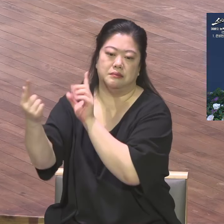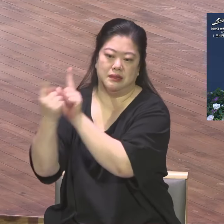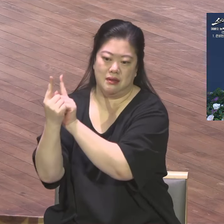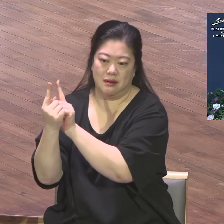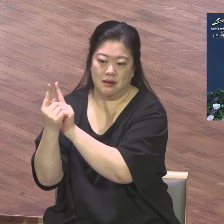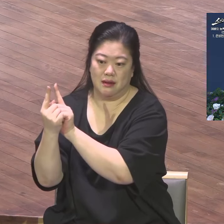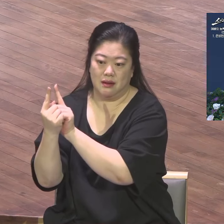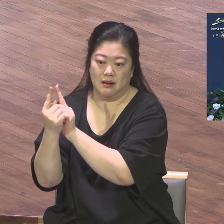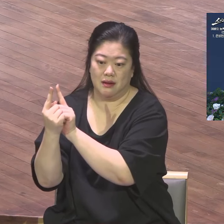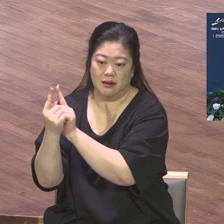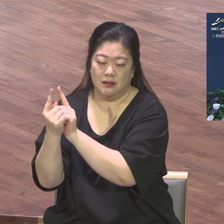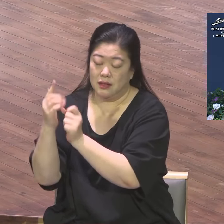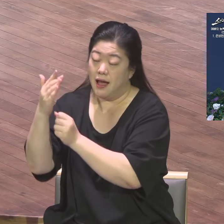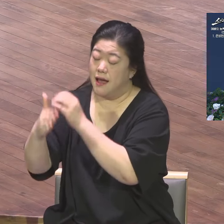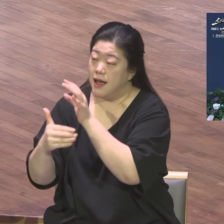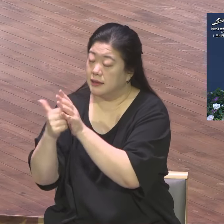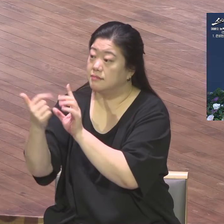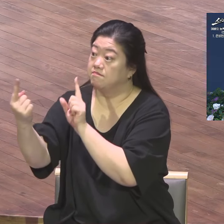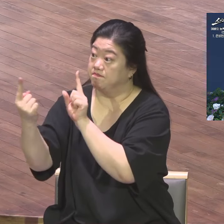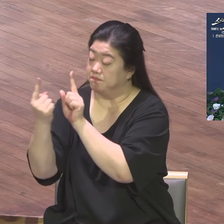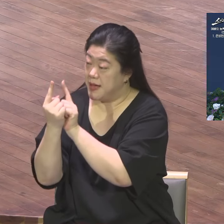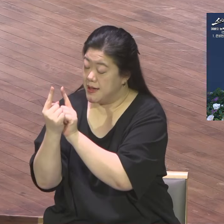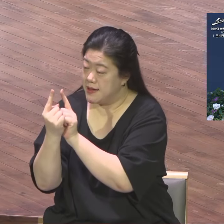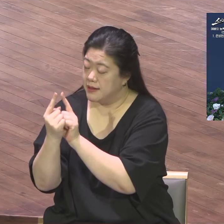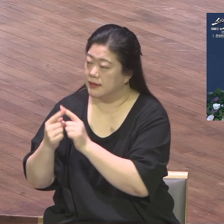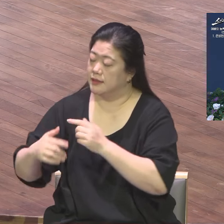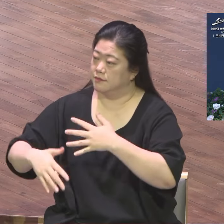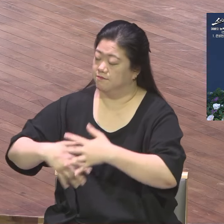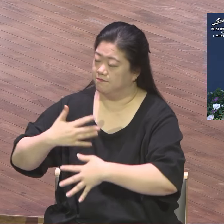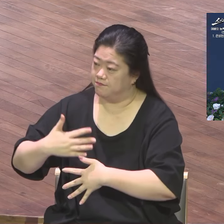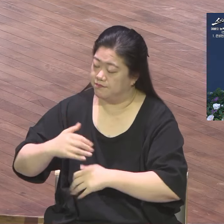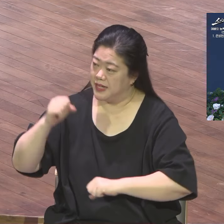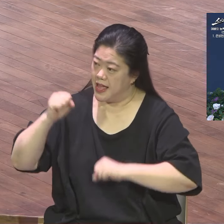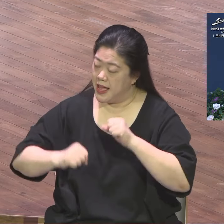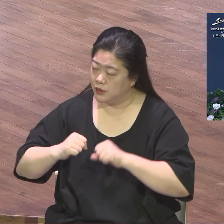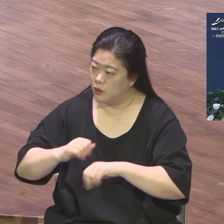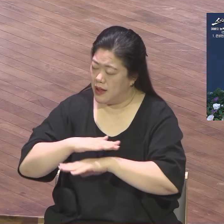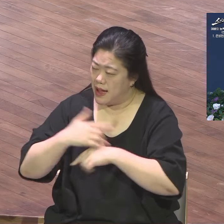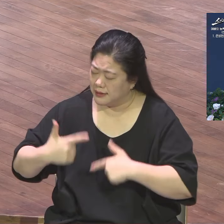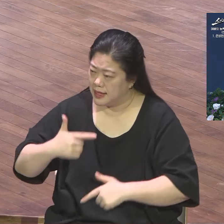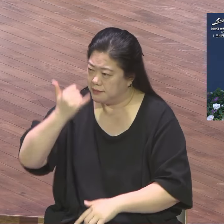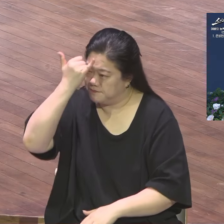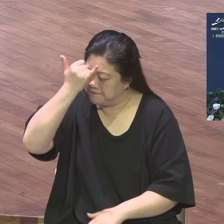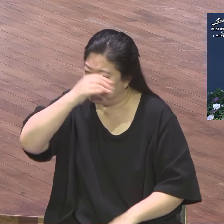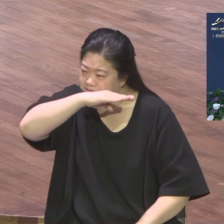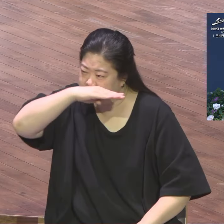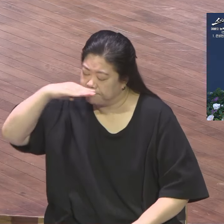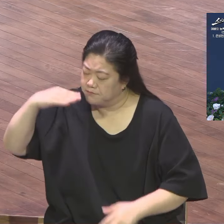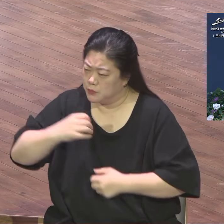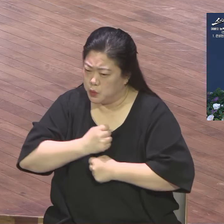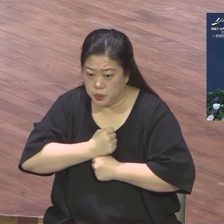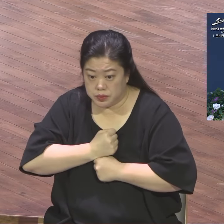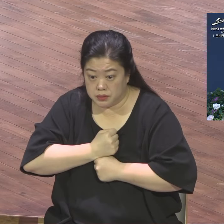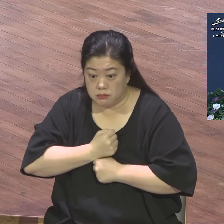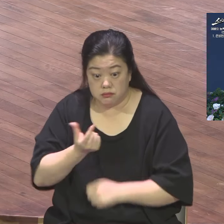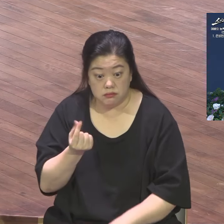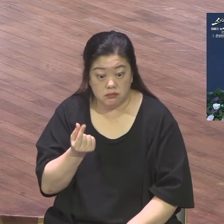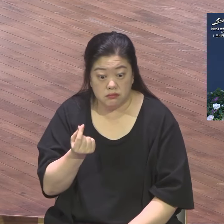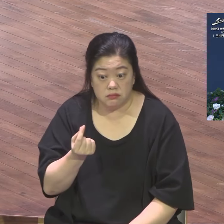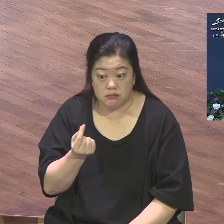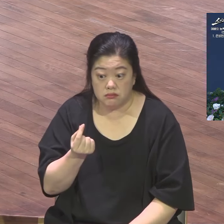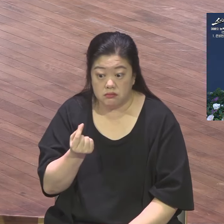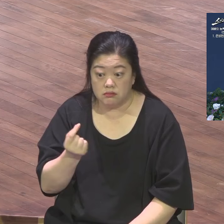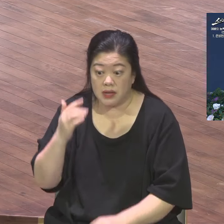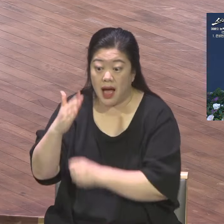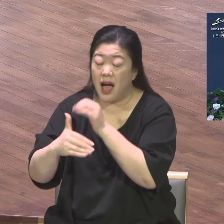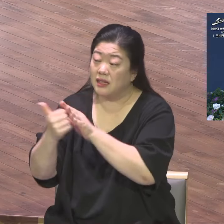예배 정신의 핵심이에요. 하나님 앞에 코람데오, 하나님 앞에. 아멘. 이 종교 교육 용어예요. 코람데오, 하나님